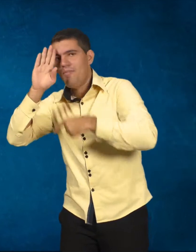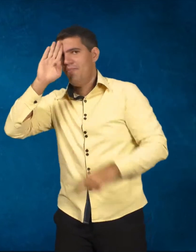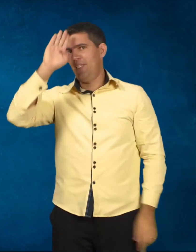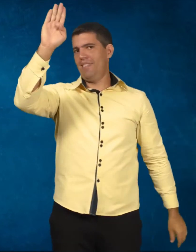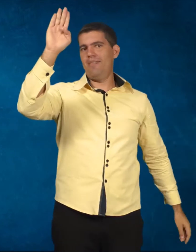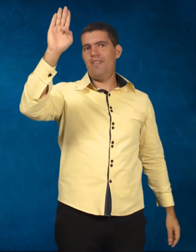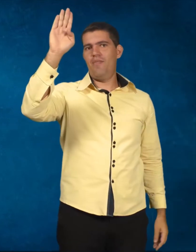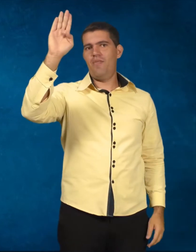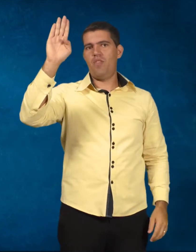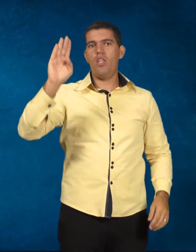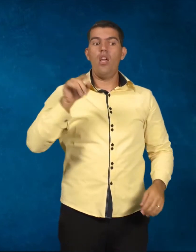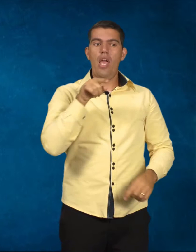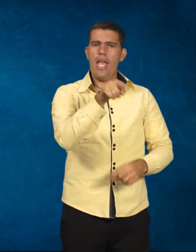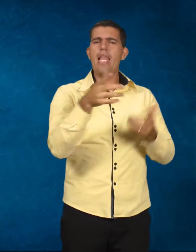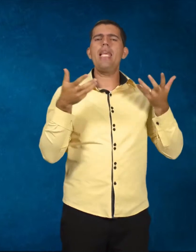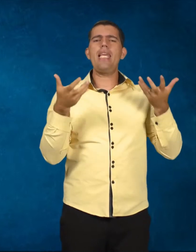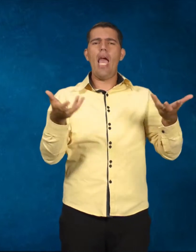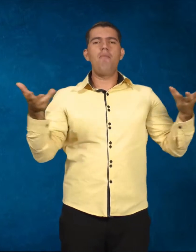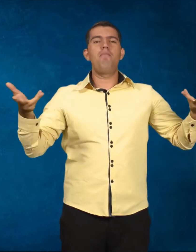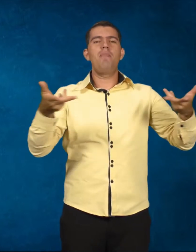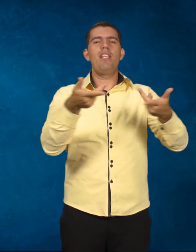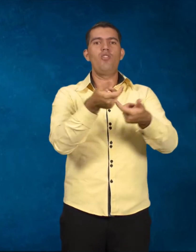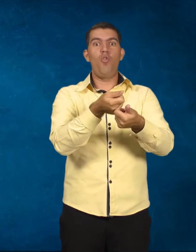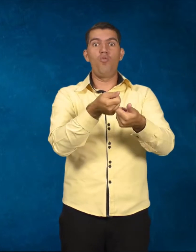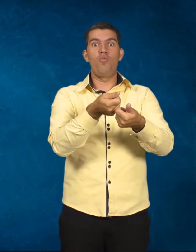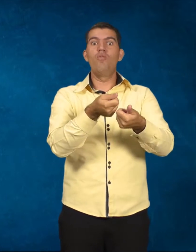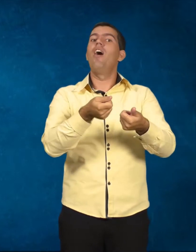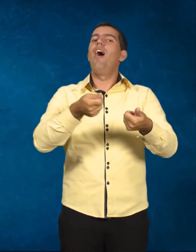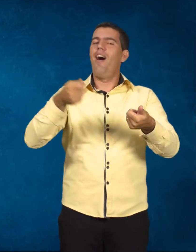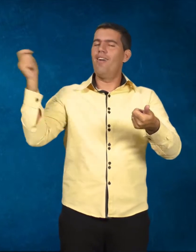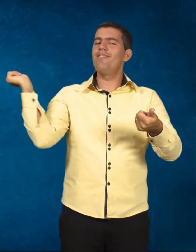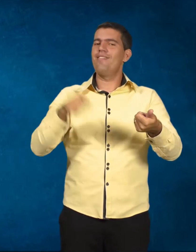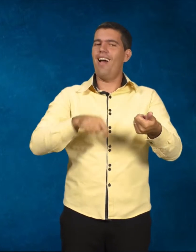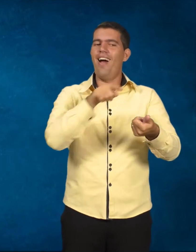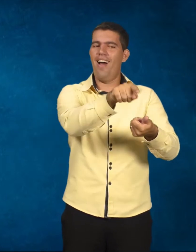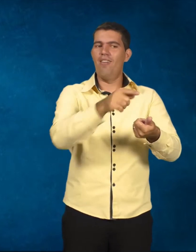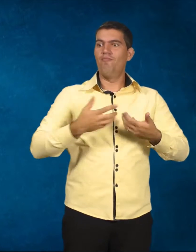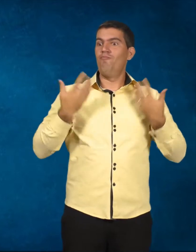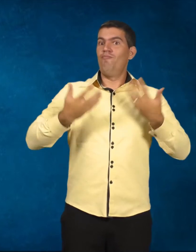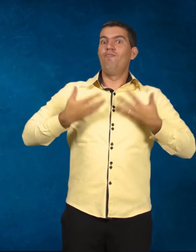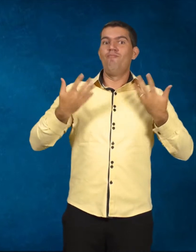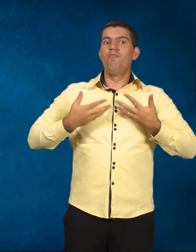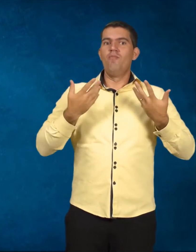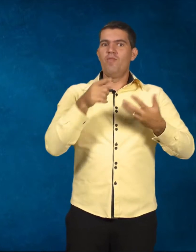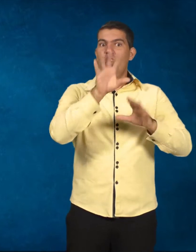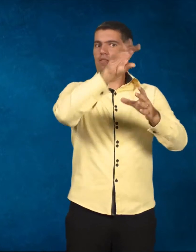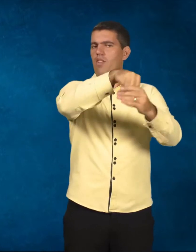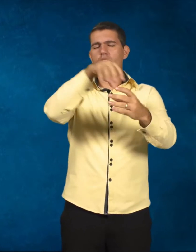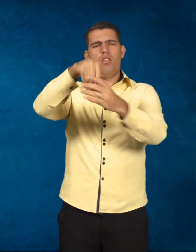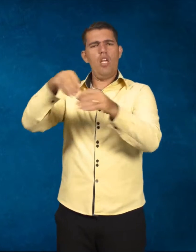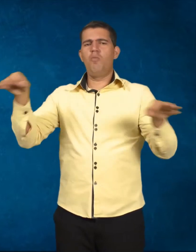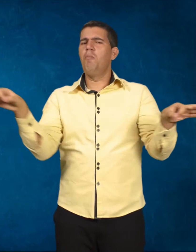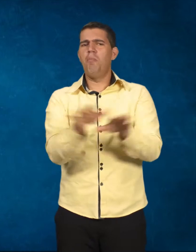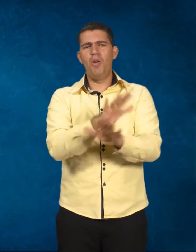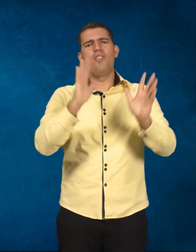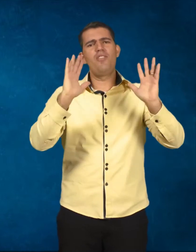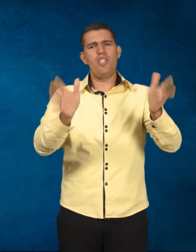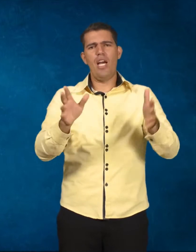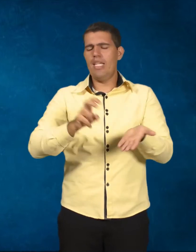pela competência é uma outra motivação que, segundo Bruner, também é inata. Desde cedo nos interessamos